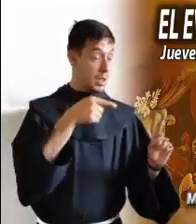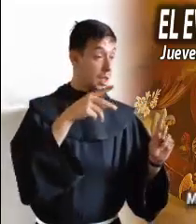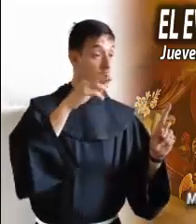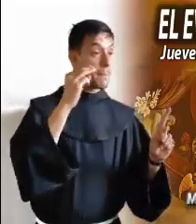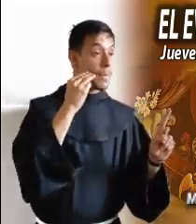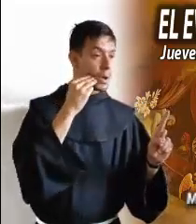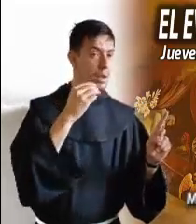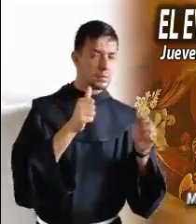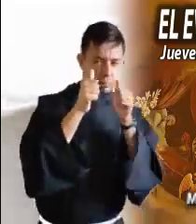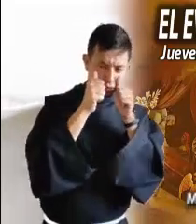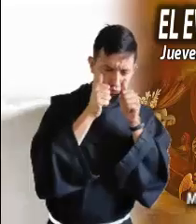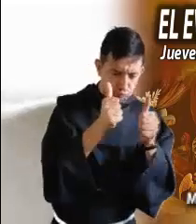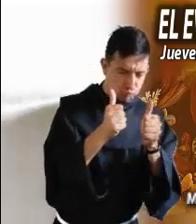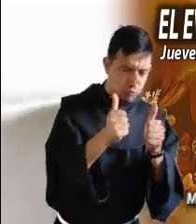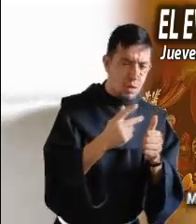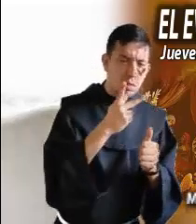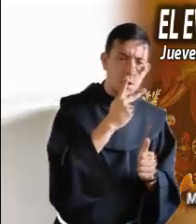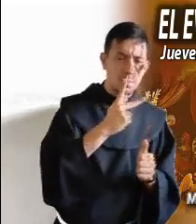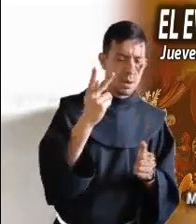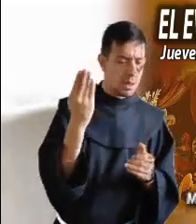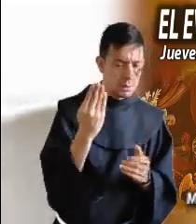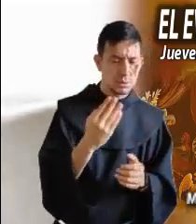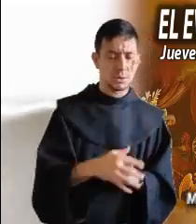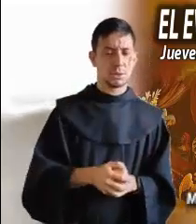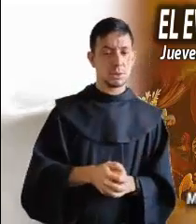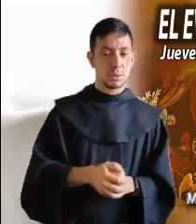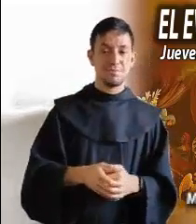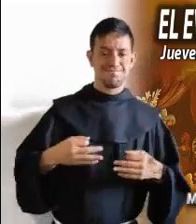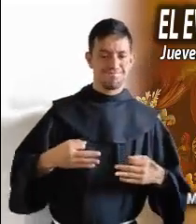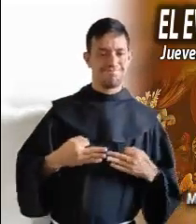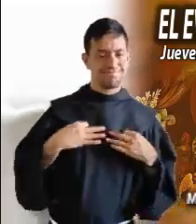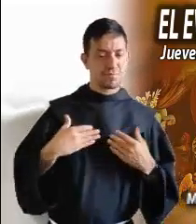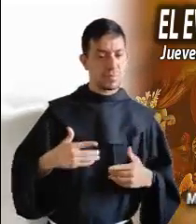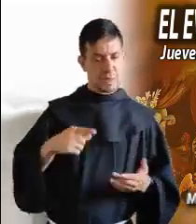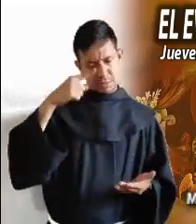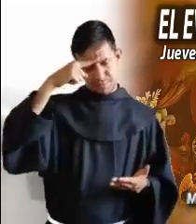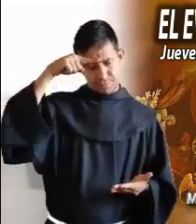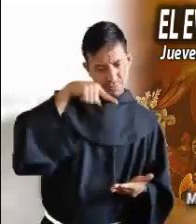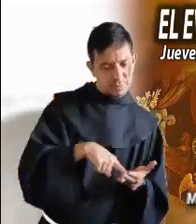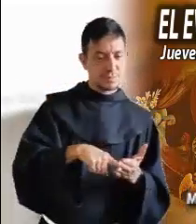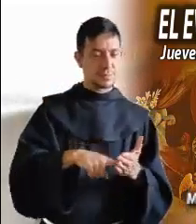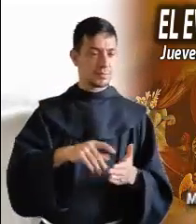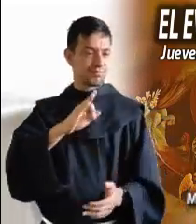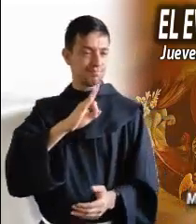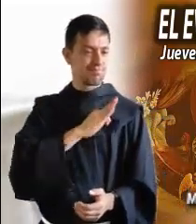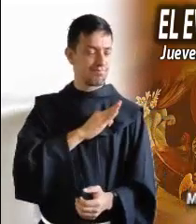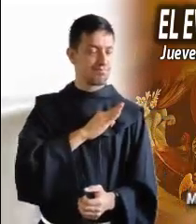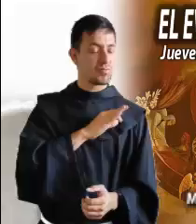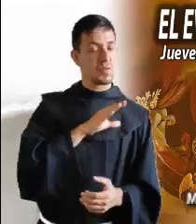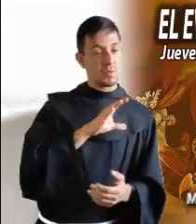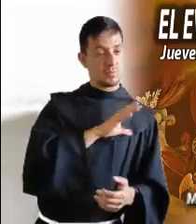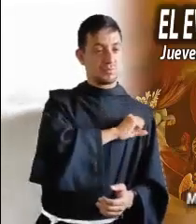María, que escucha la palabra, que la cree con todo su corazón, que la guarda y la hace